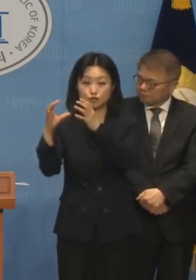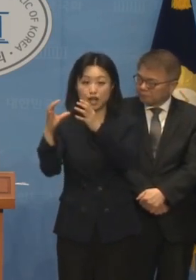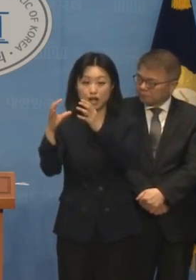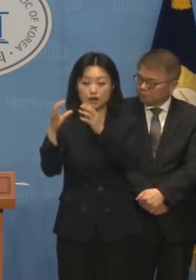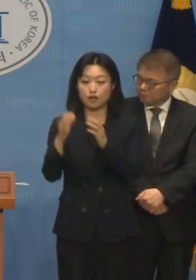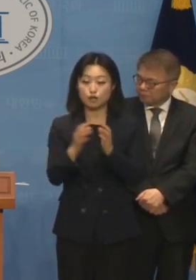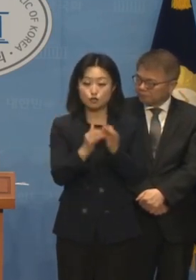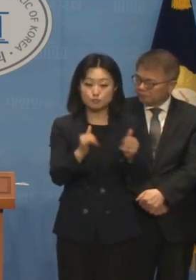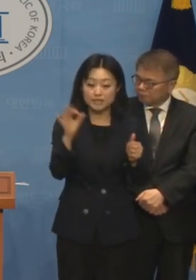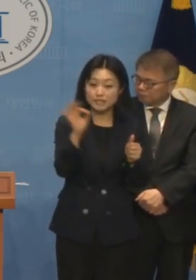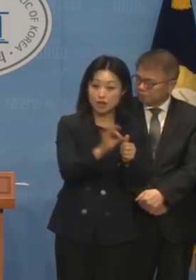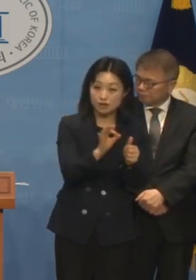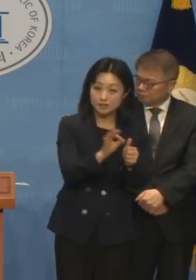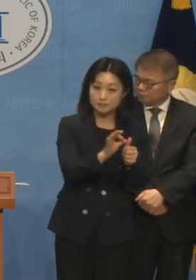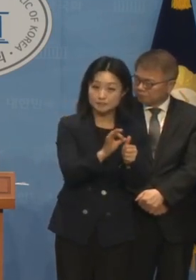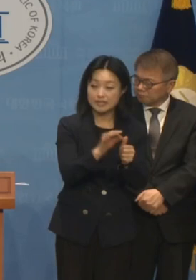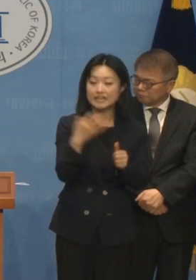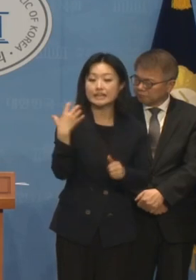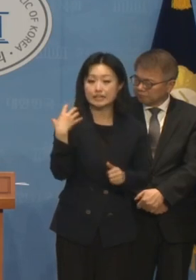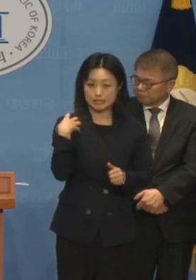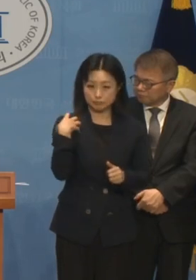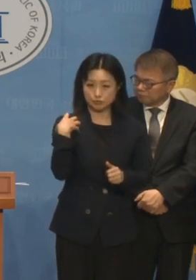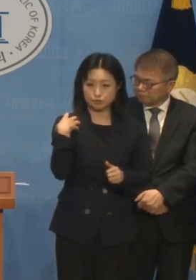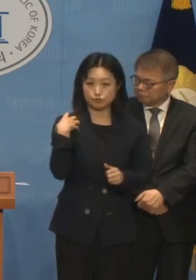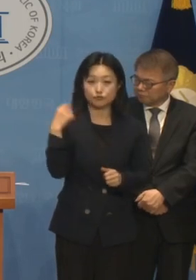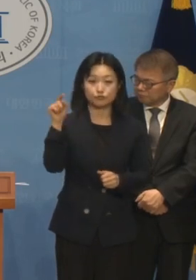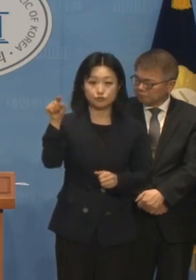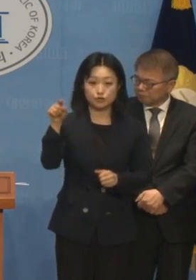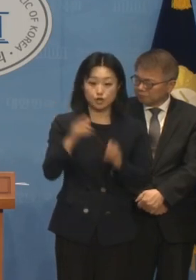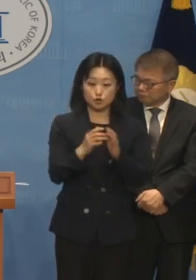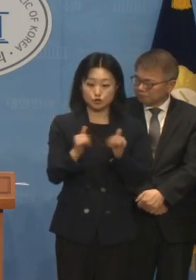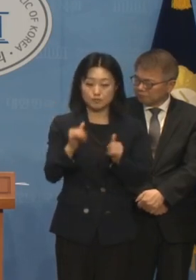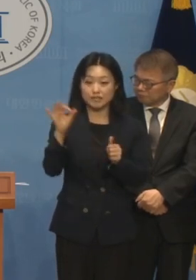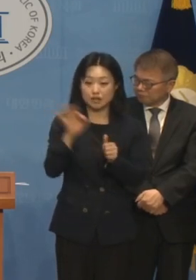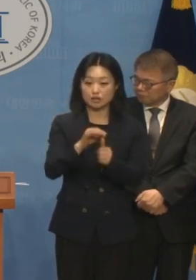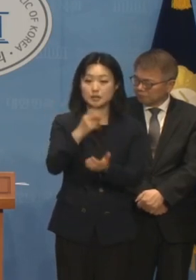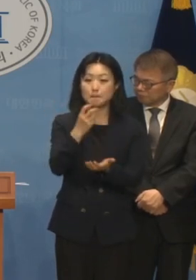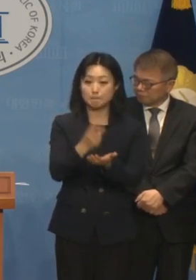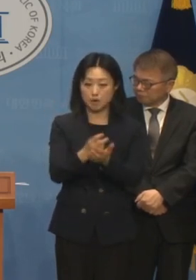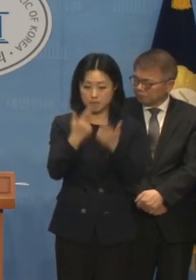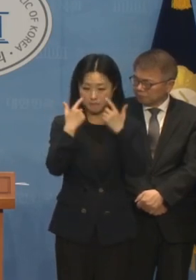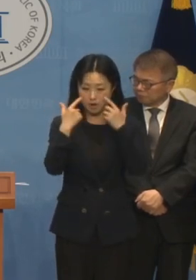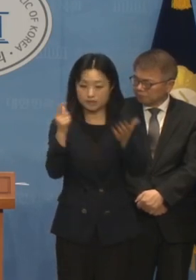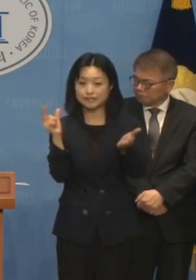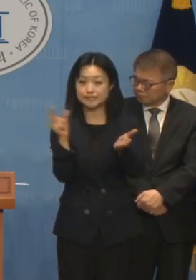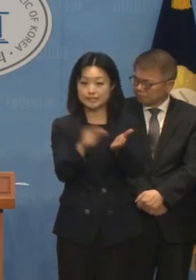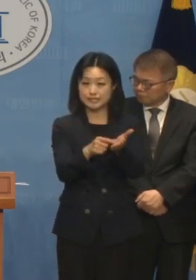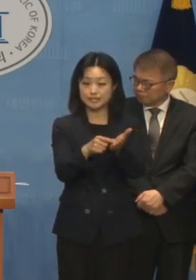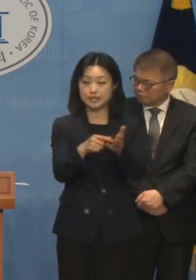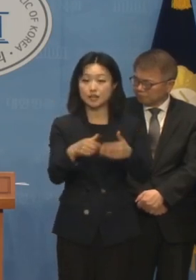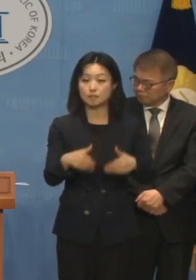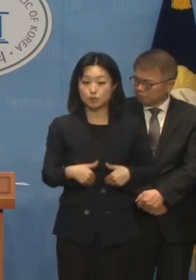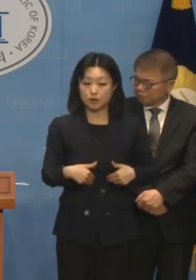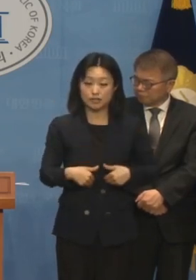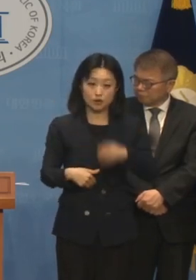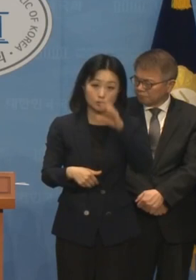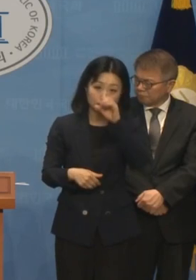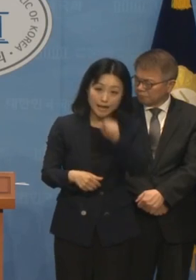국가의 국민연금 지급에 대한 의무를 국민연금법에 명시하는 것이